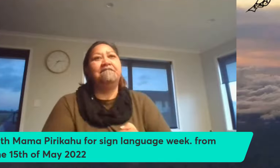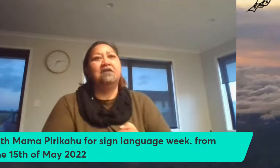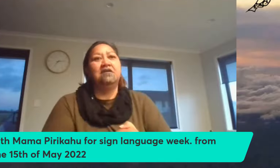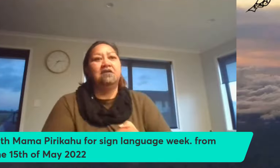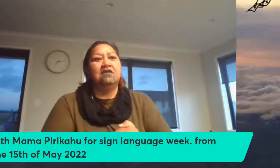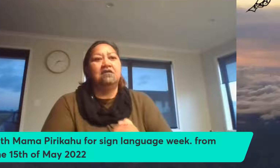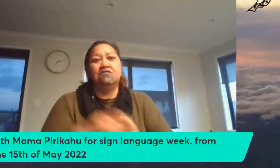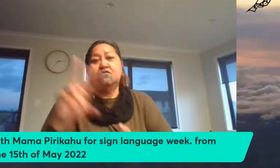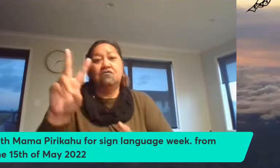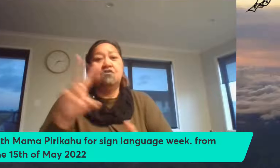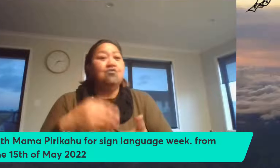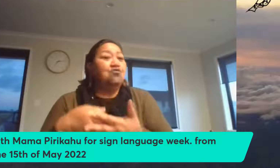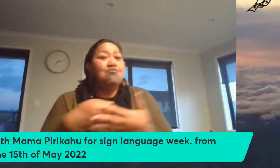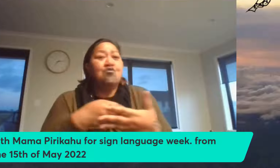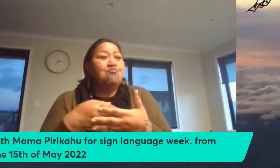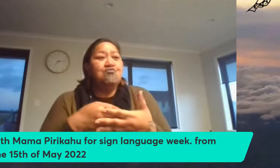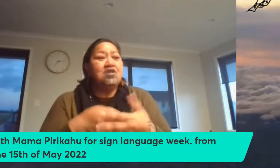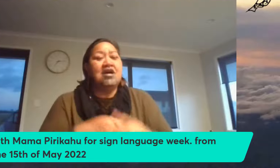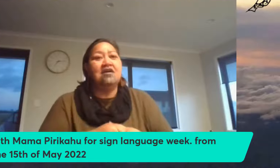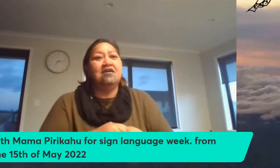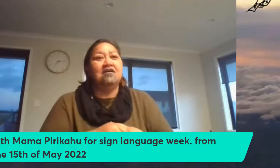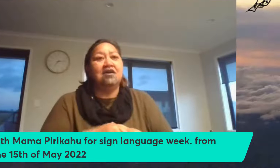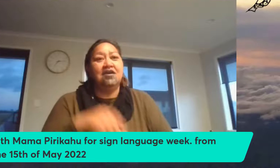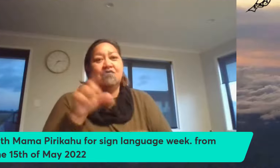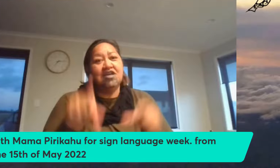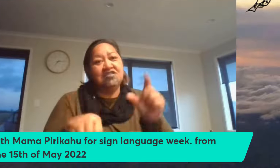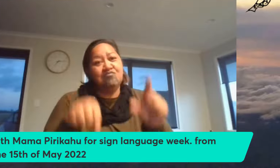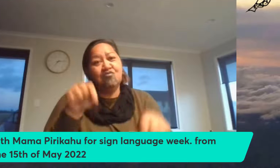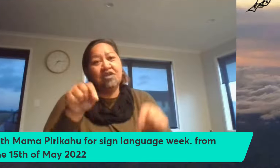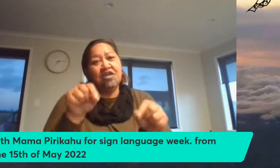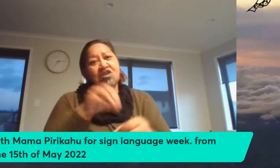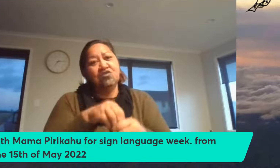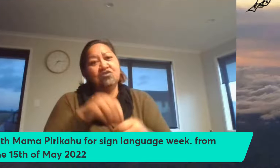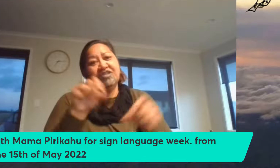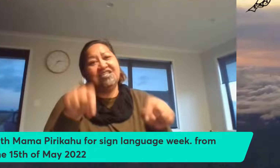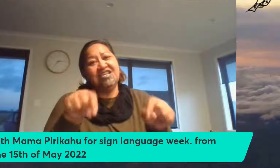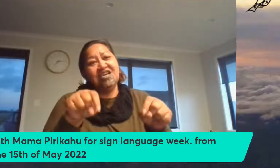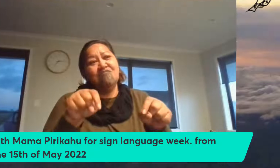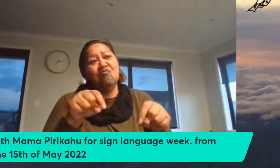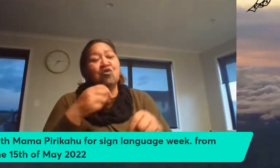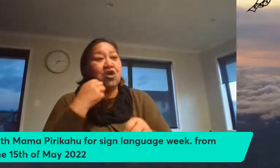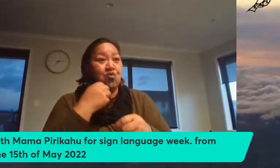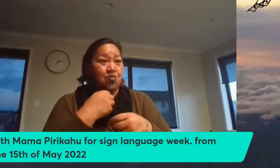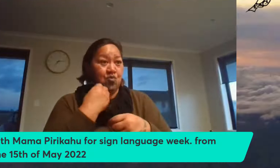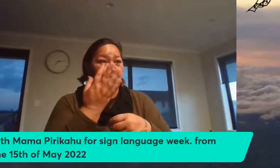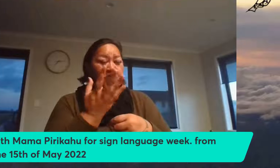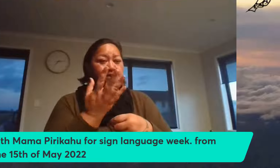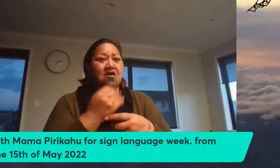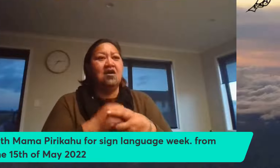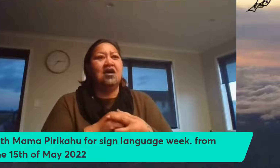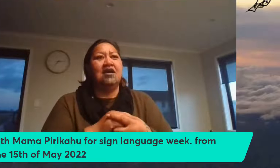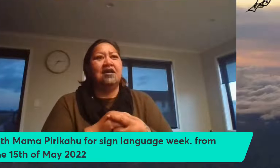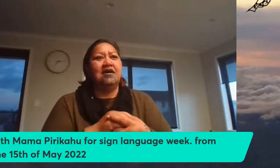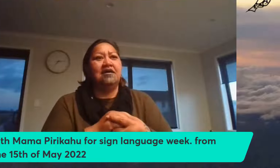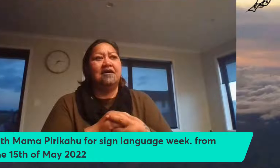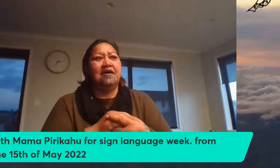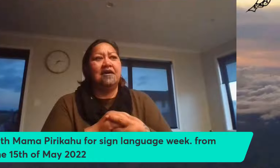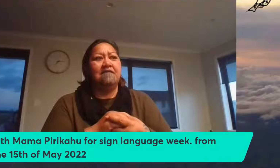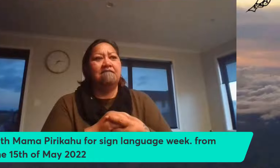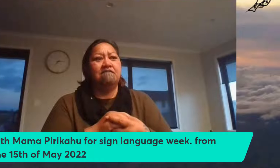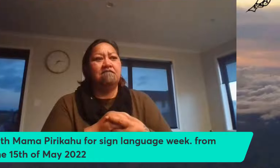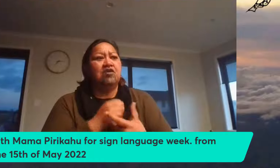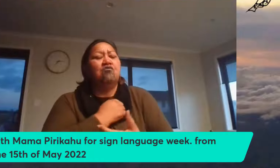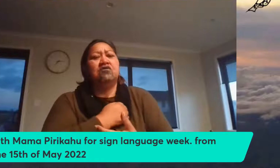Rotarota. Tohorua o kumoko puna e wakatipu ana ki roto I tēnei momo reo.